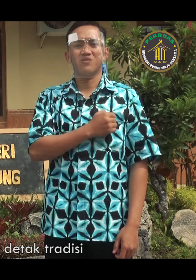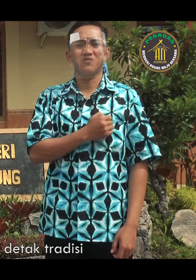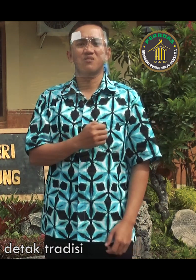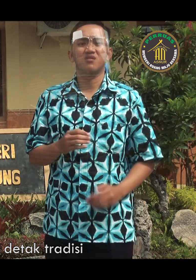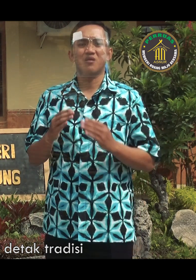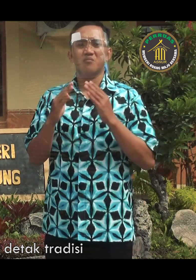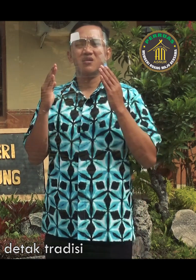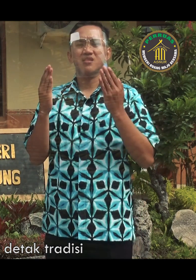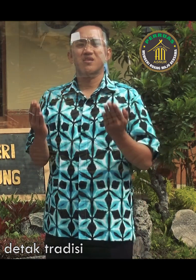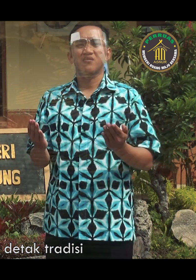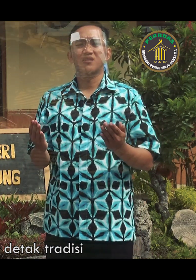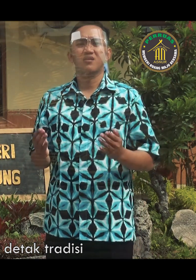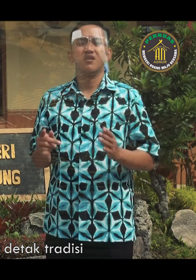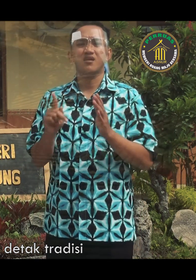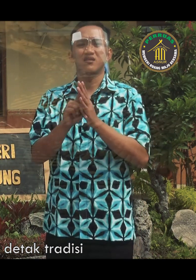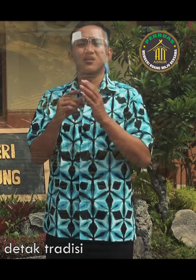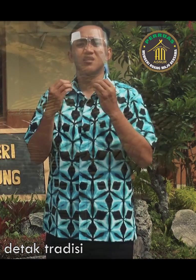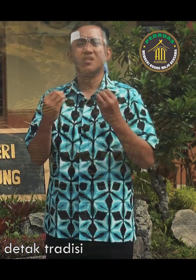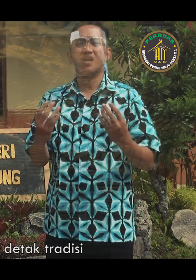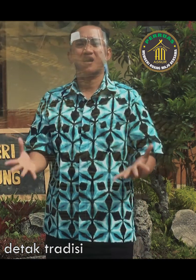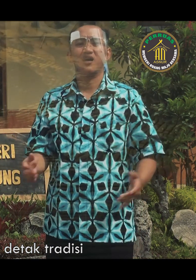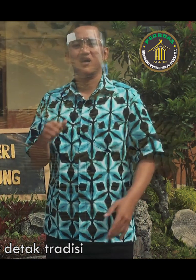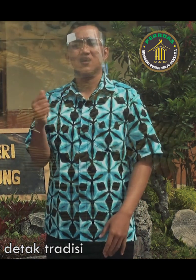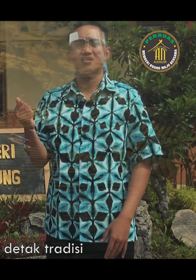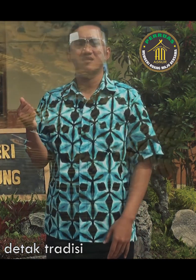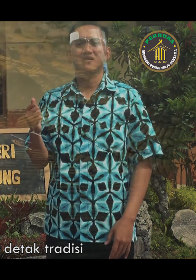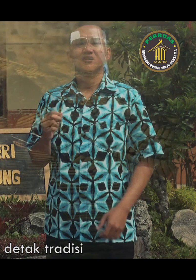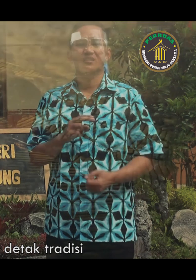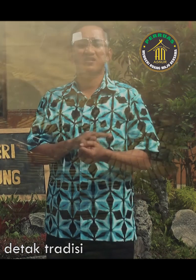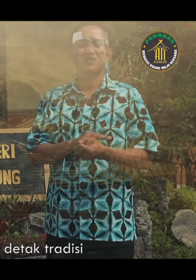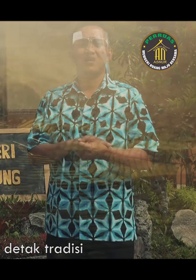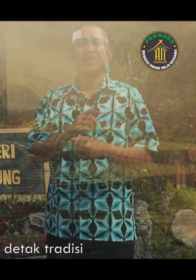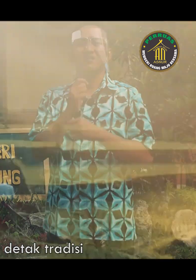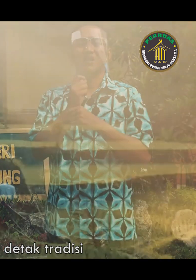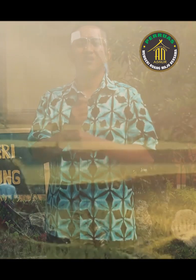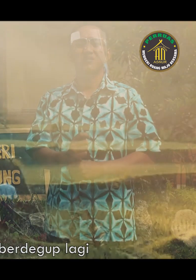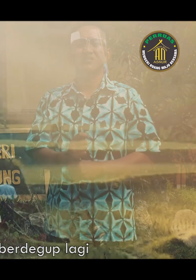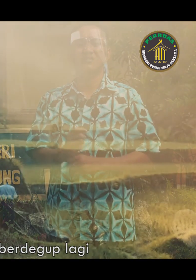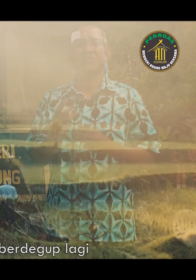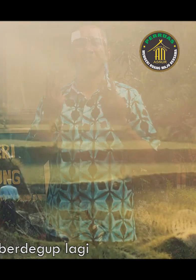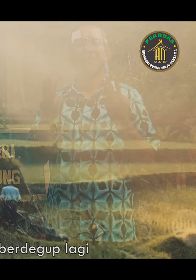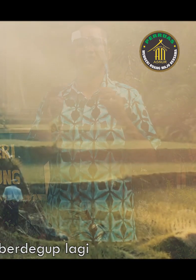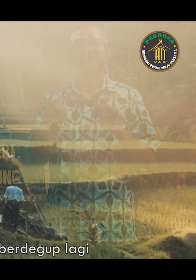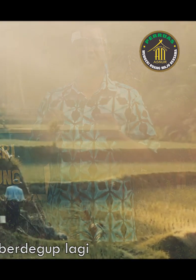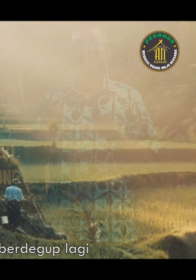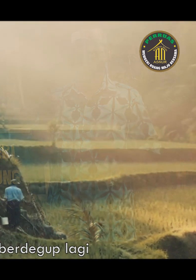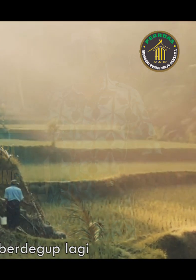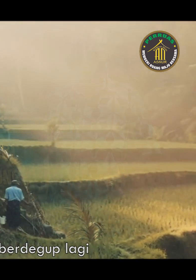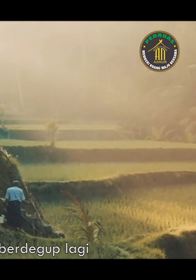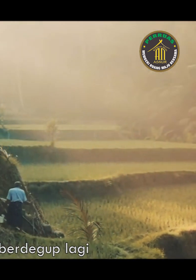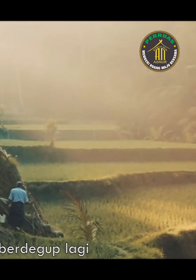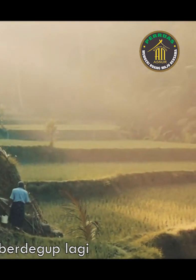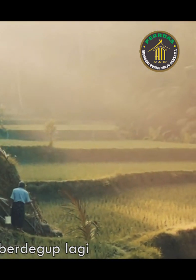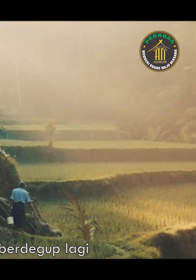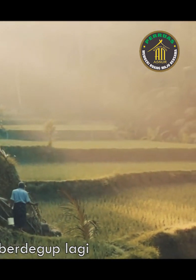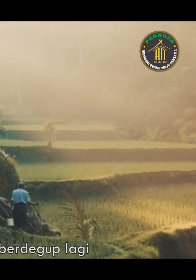Jantung Pertiwi kehilangan detak tradisi, warisan moyang